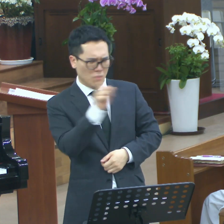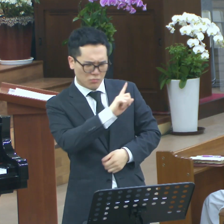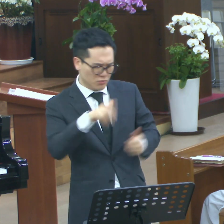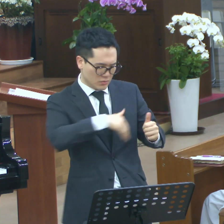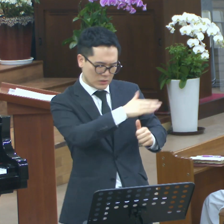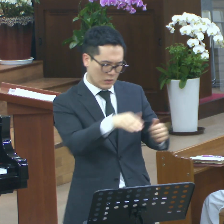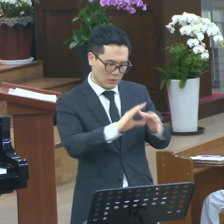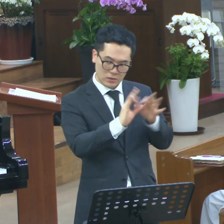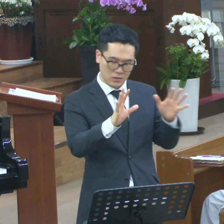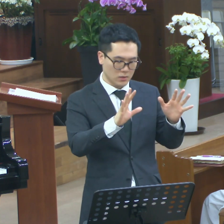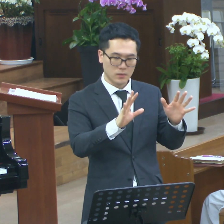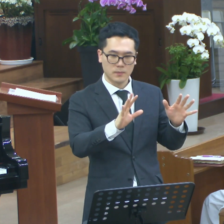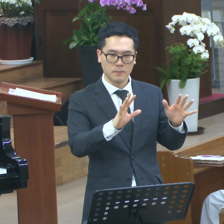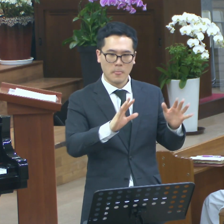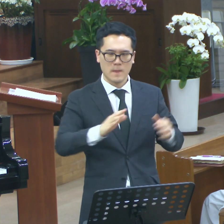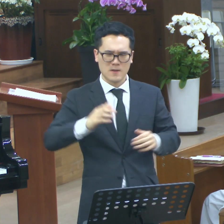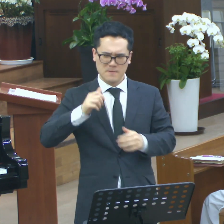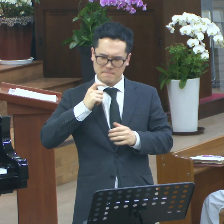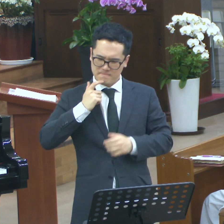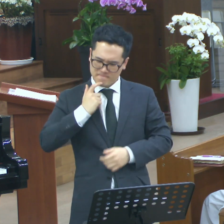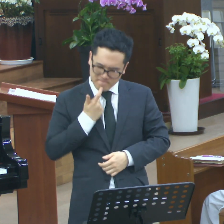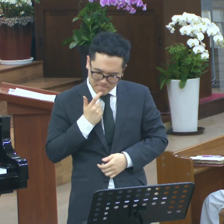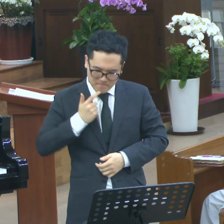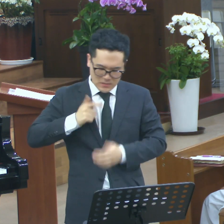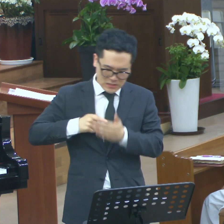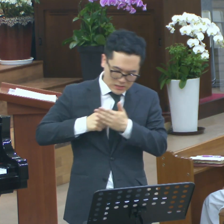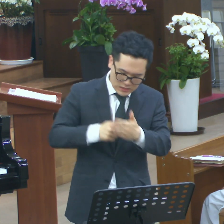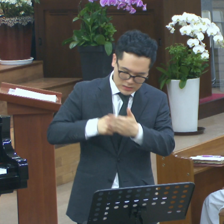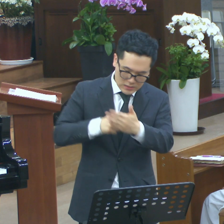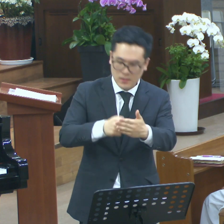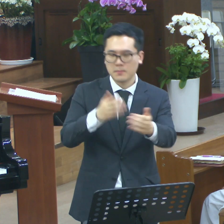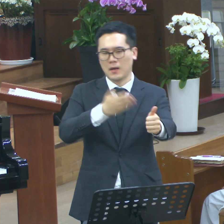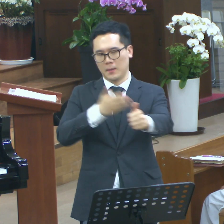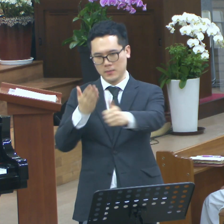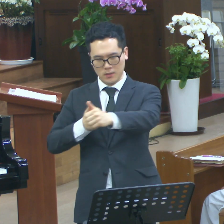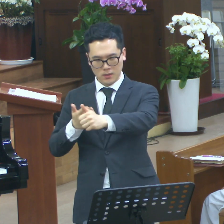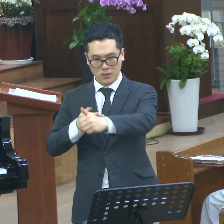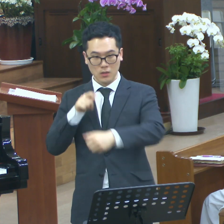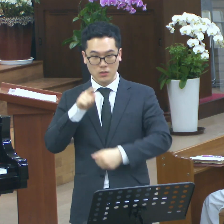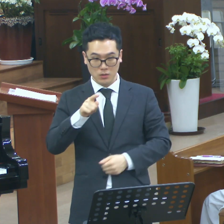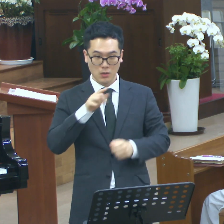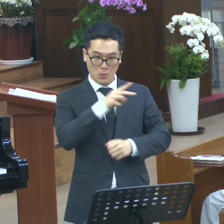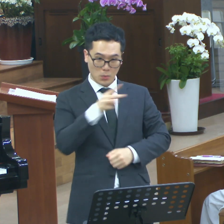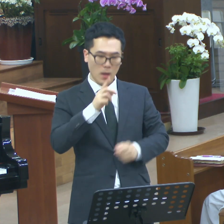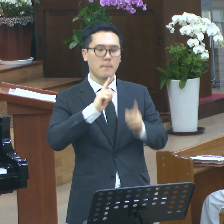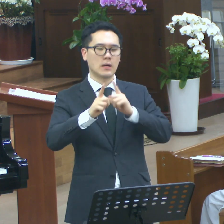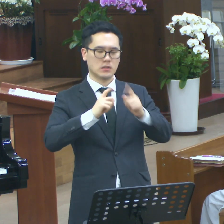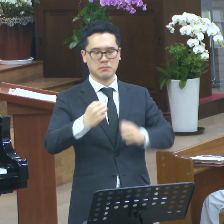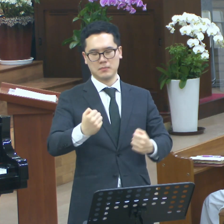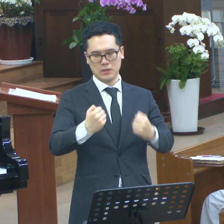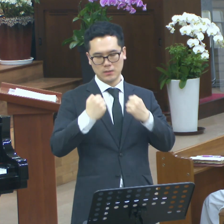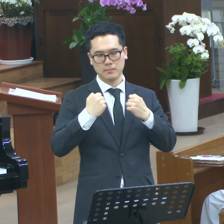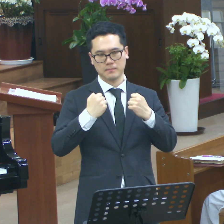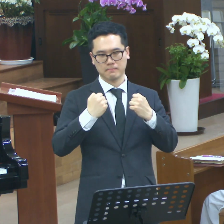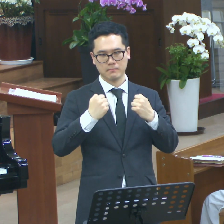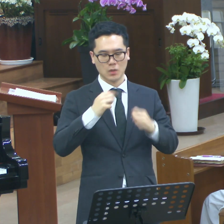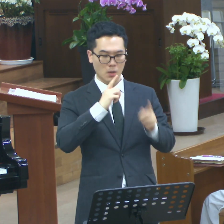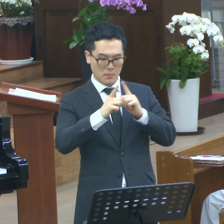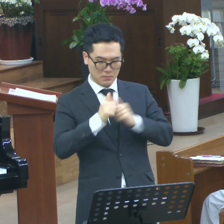있게 앞으로 나가시기를 바랍니다. 그것이 말씀의 파워로 말씀대로 사는 사람의 모습이다 하는